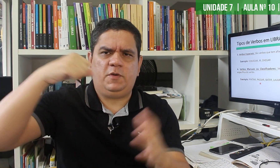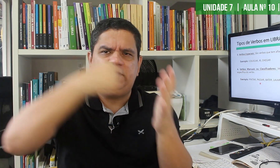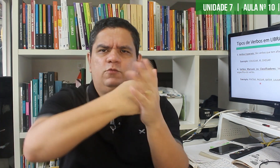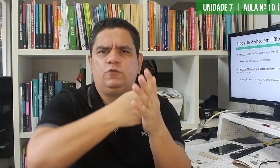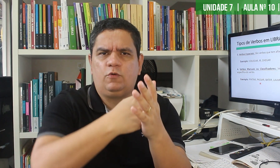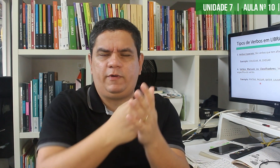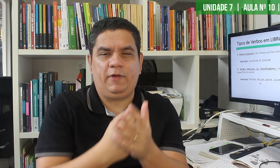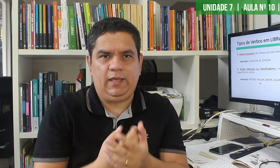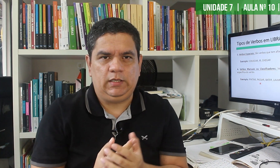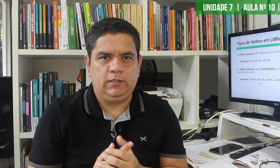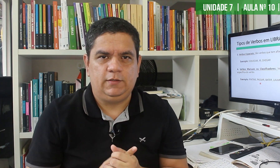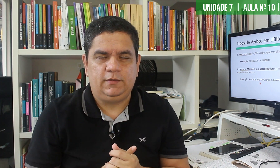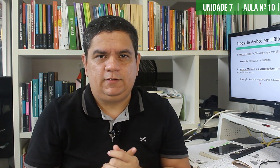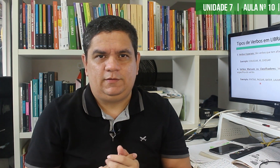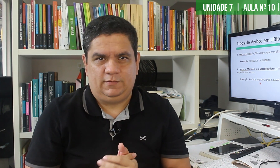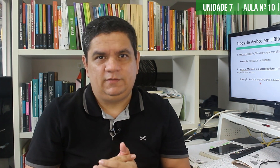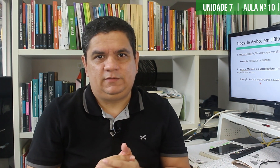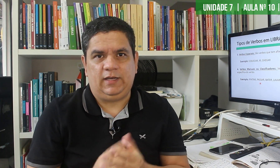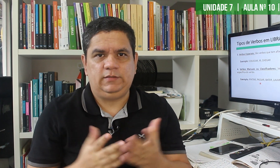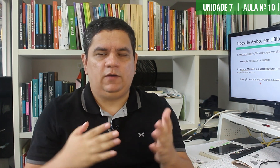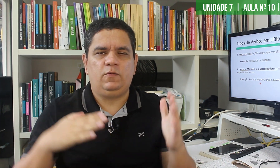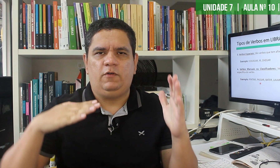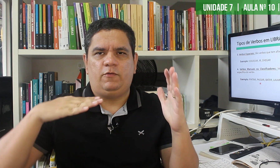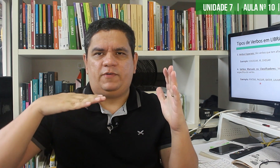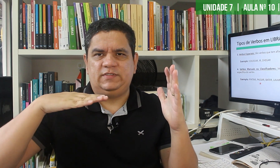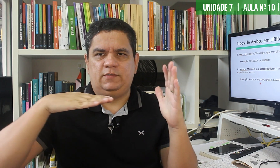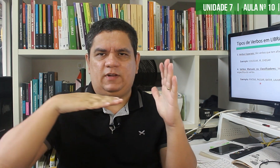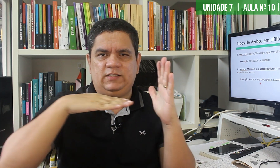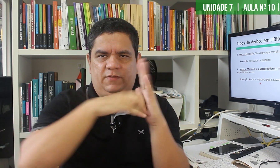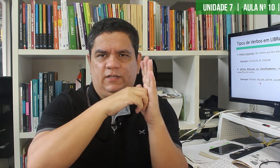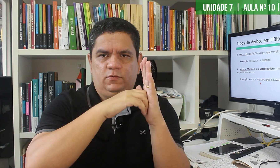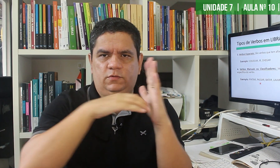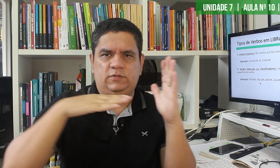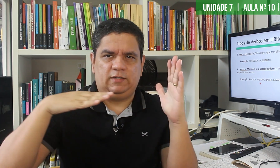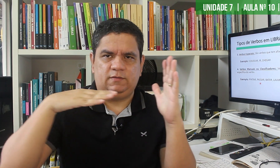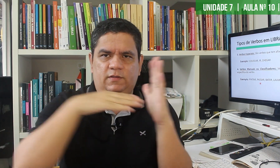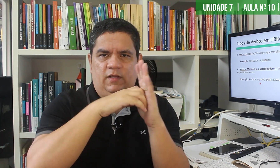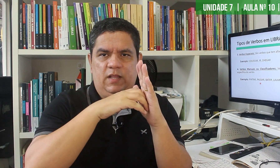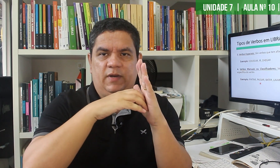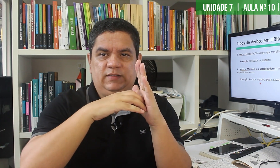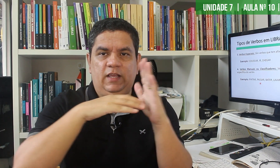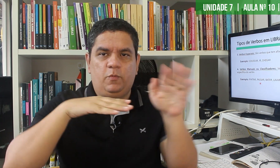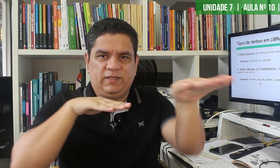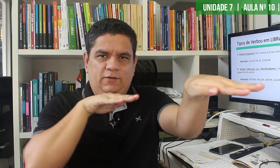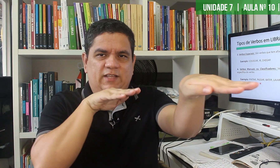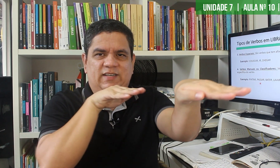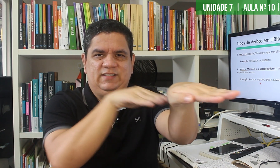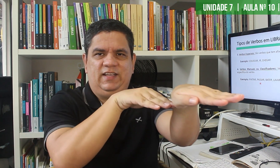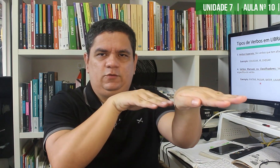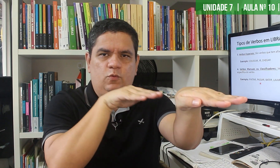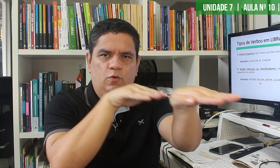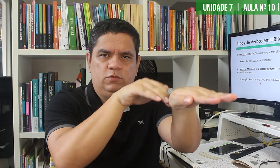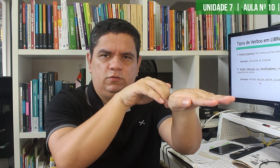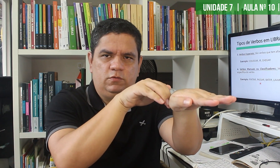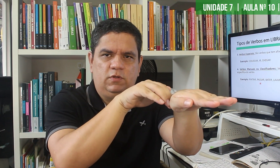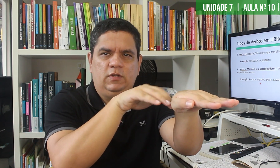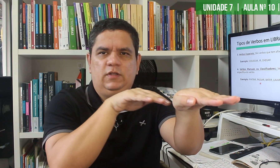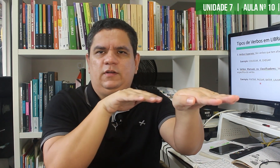e deu um soco em alguém. Tá? Então, eu vou fazer um classificador. Tá? Ele bateu na traseira do outro,